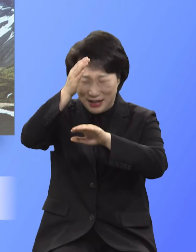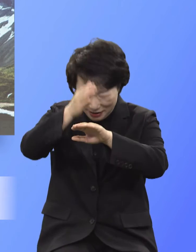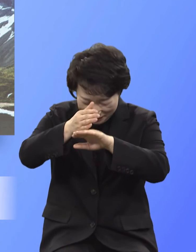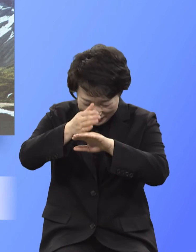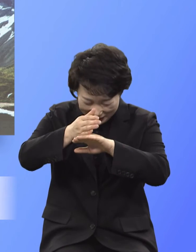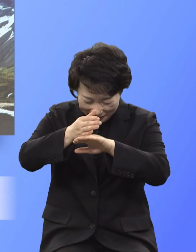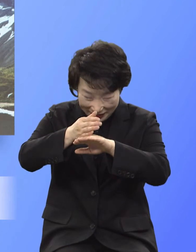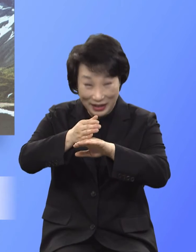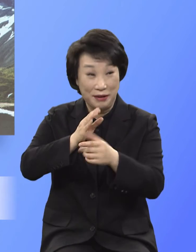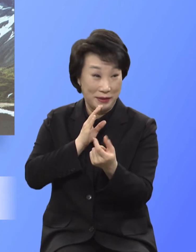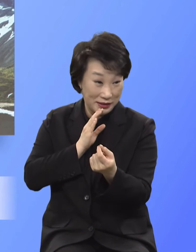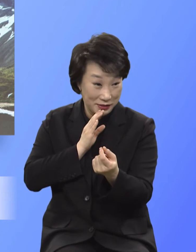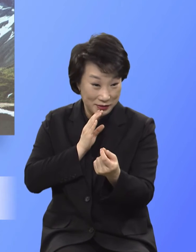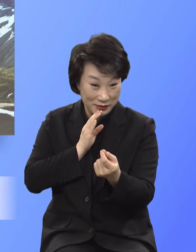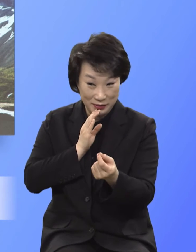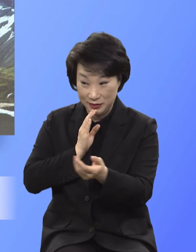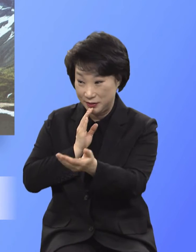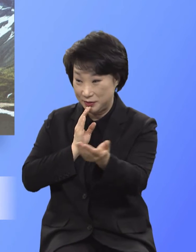감사하지 않습니까?